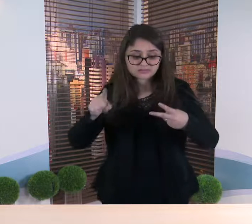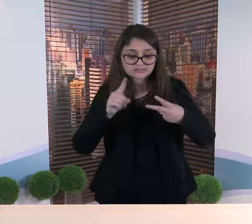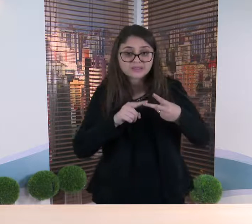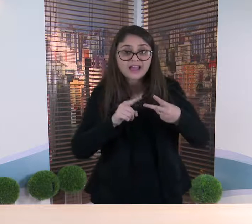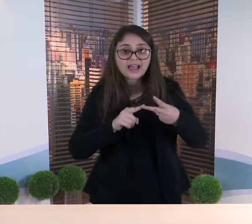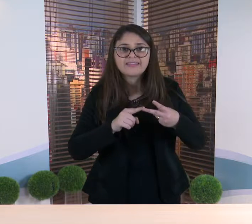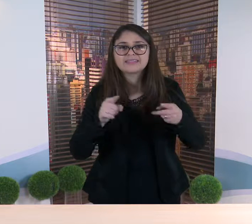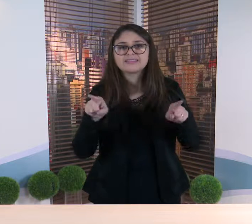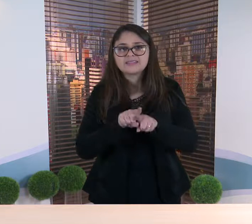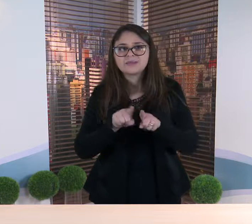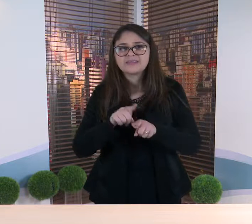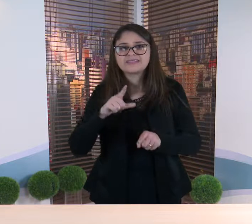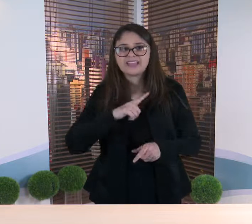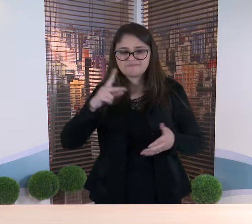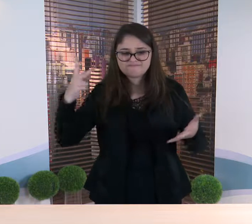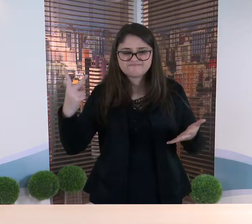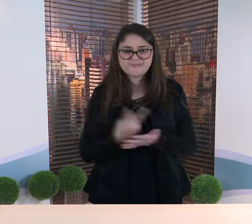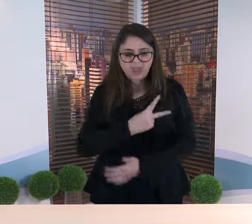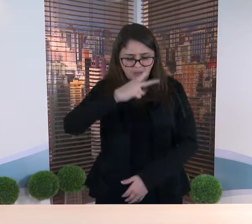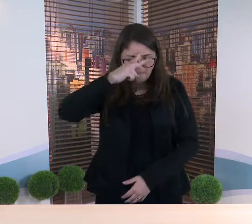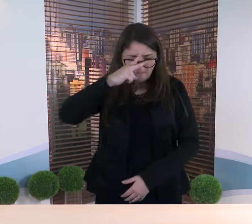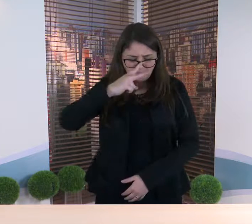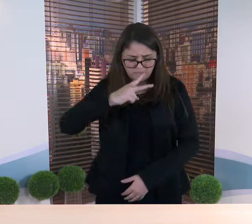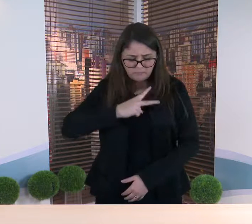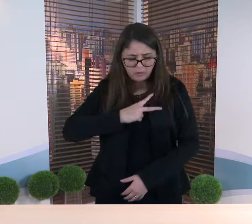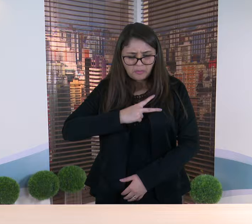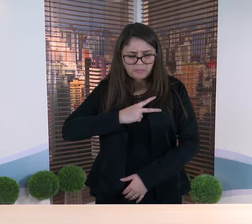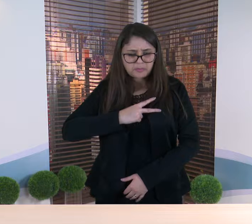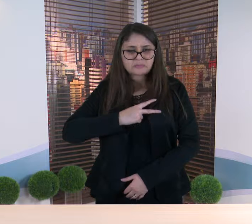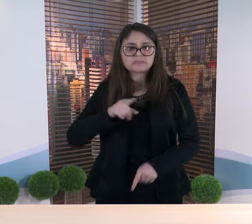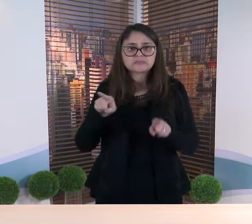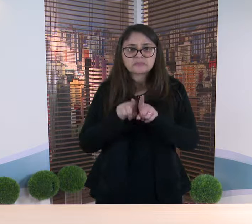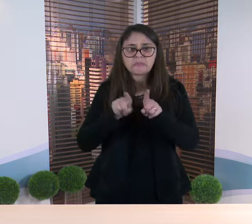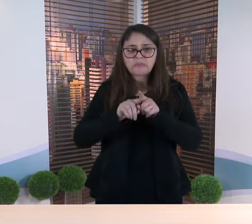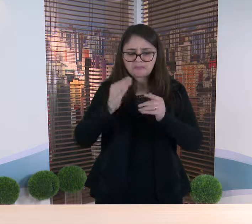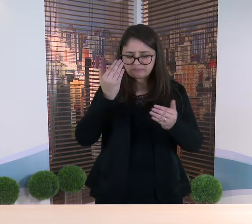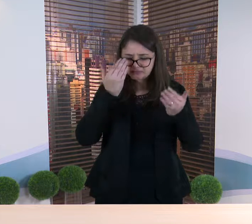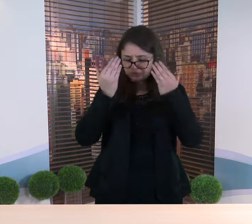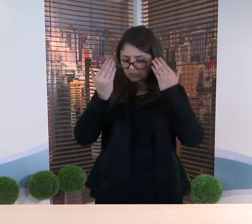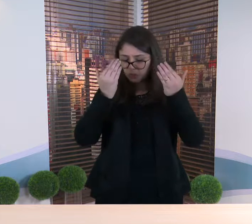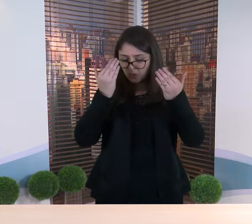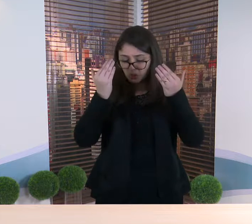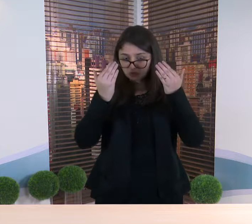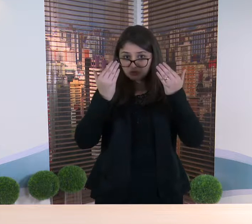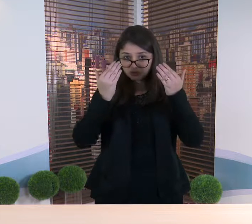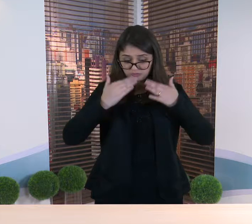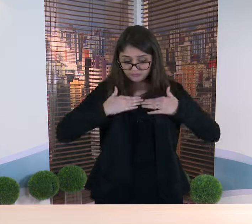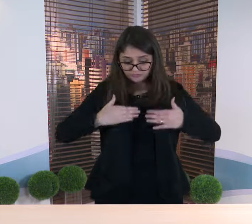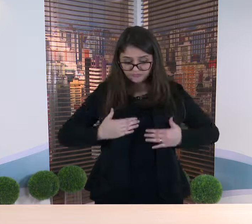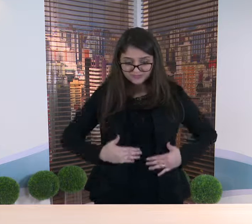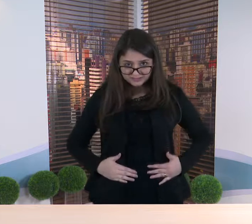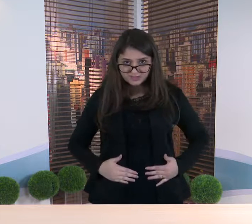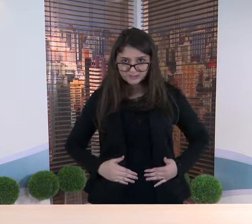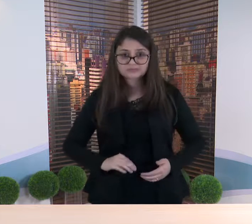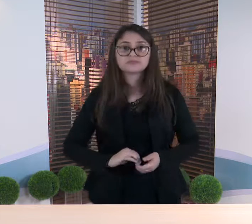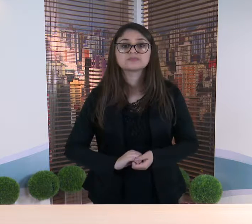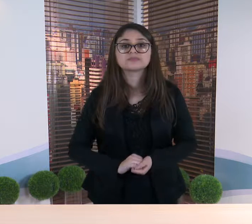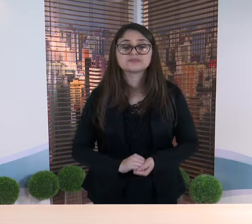sofrer uma tragédia de natureza física e psicológica. A segunda cena celestial é